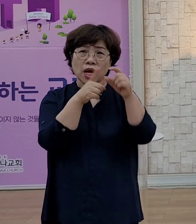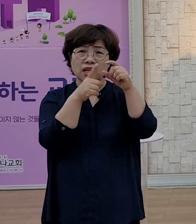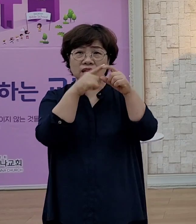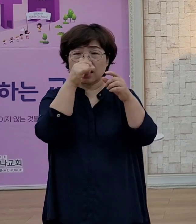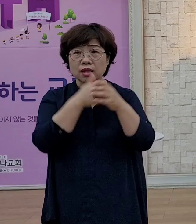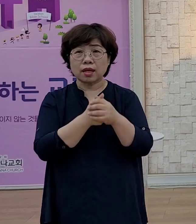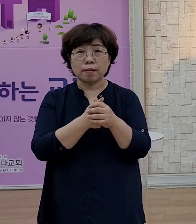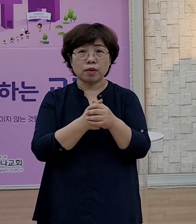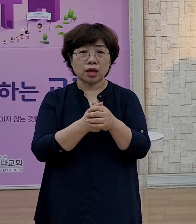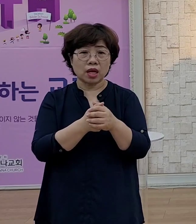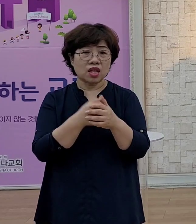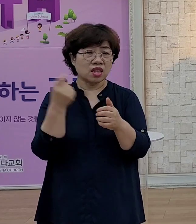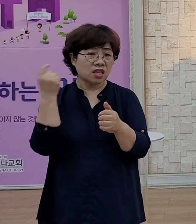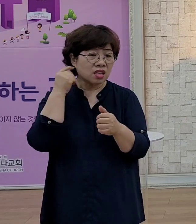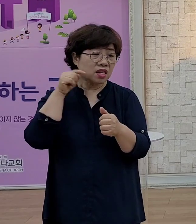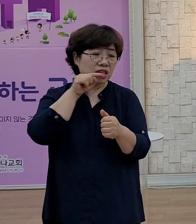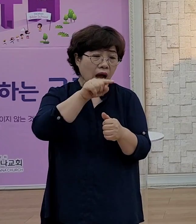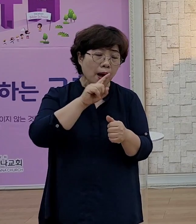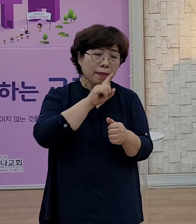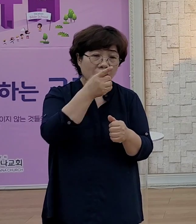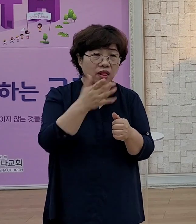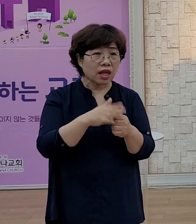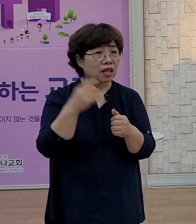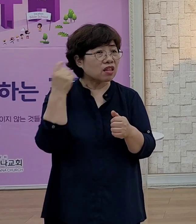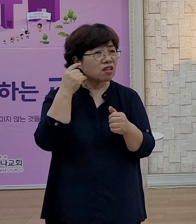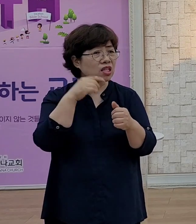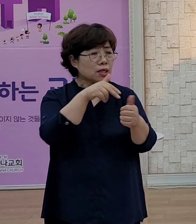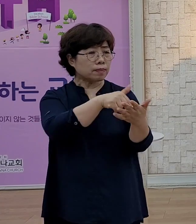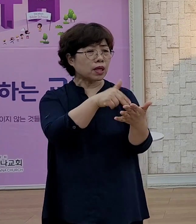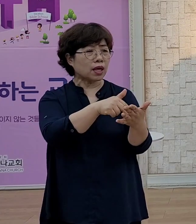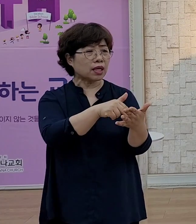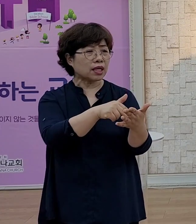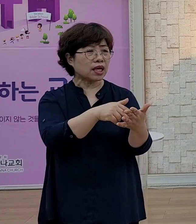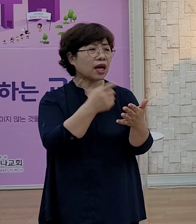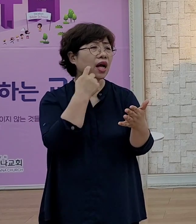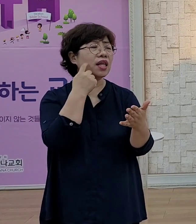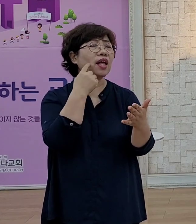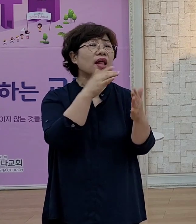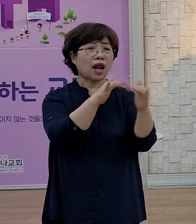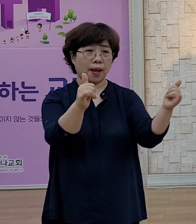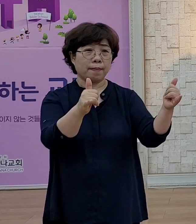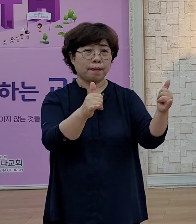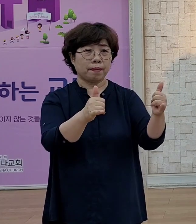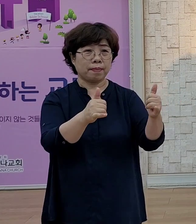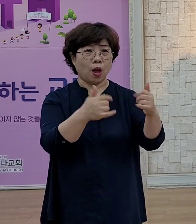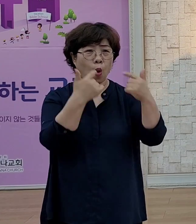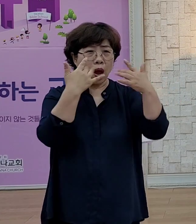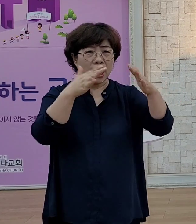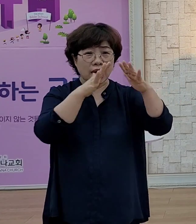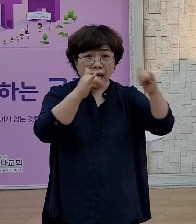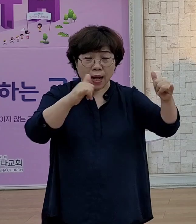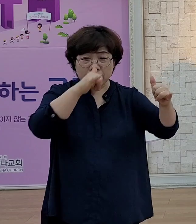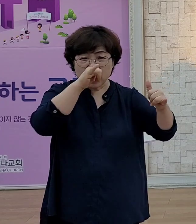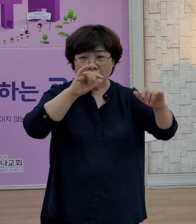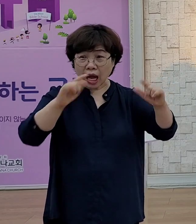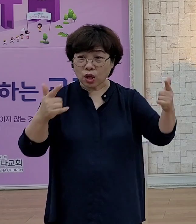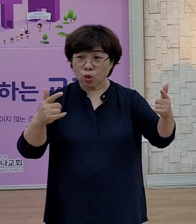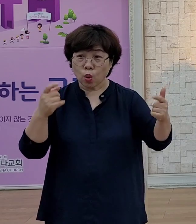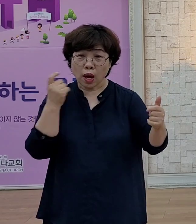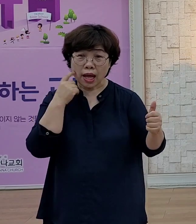사람이 가상의 인물이에요. 야고보가 지금 하고자 하는 말이 있는데 이 얘기를 통해서 하고자 하는 거예요. 어떤 사람으로